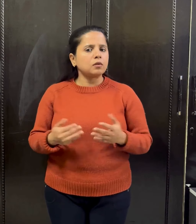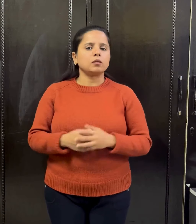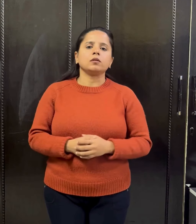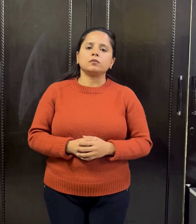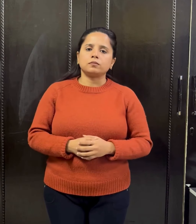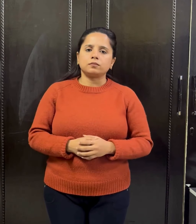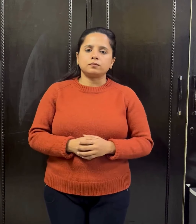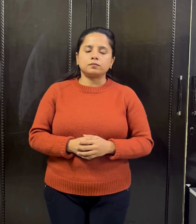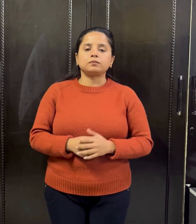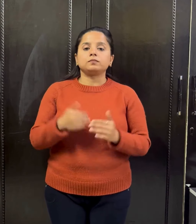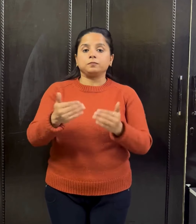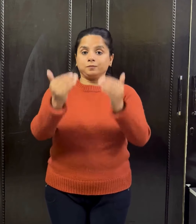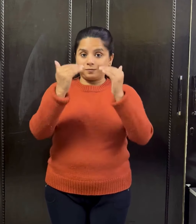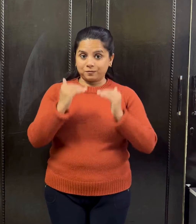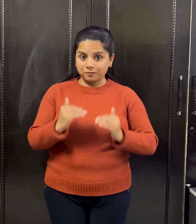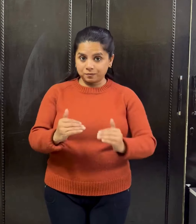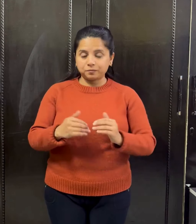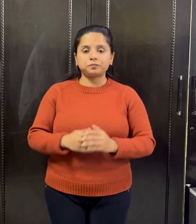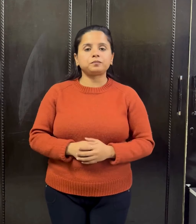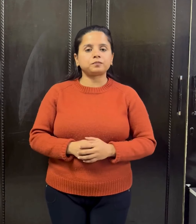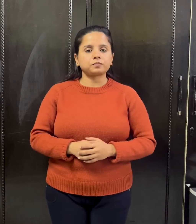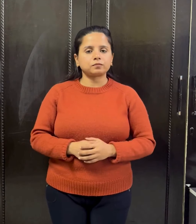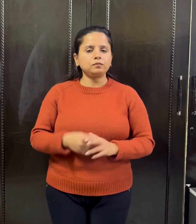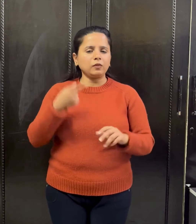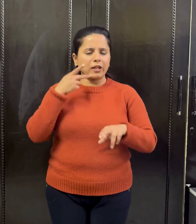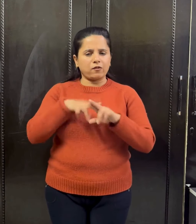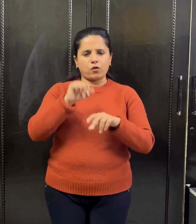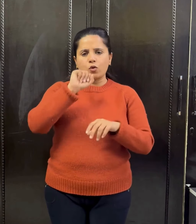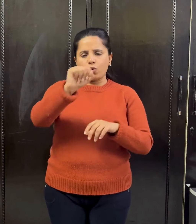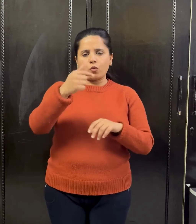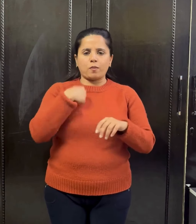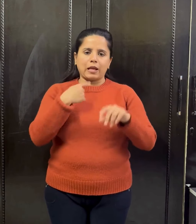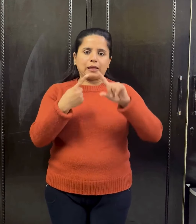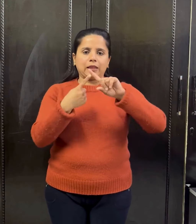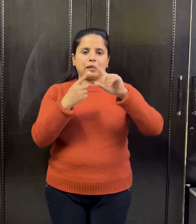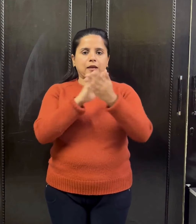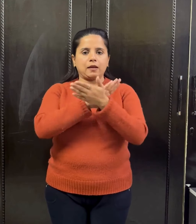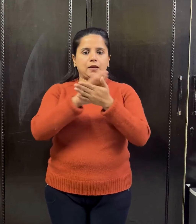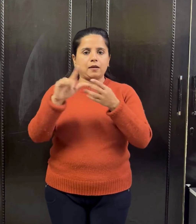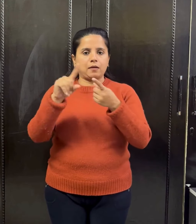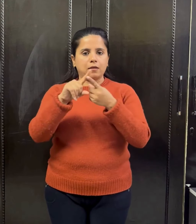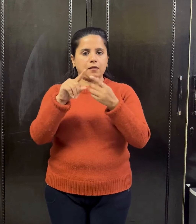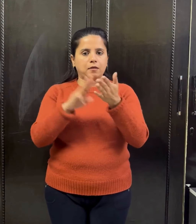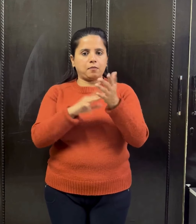आगे बढ़ते हुए, यदि आपका थीमेटिक एरिया या स्पेसिफिक इंटरवेंशन